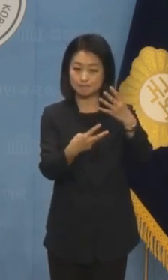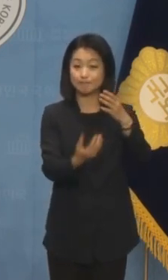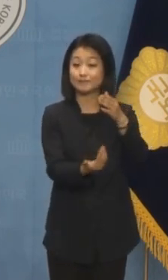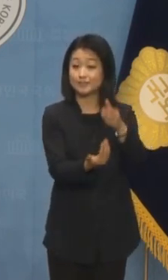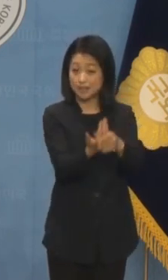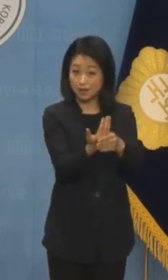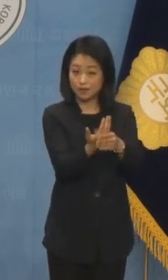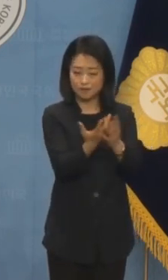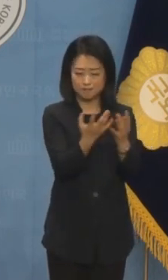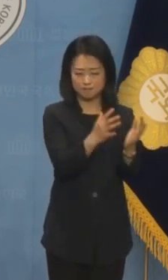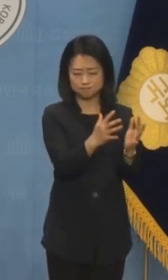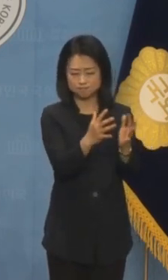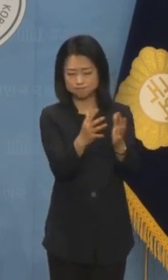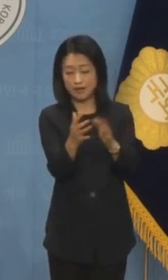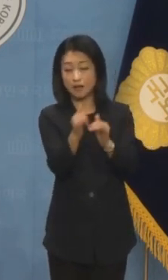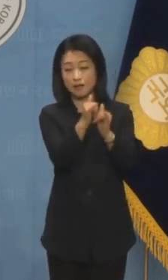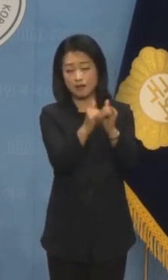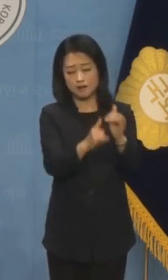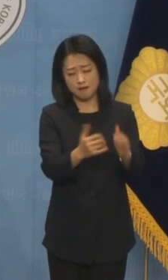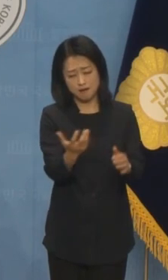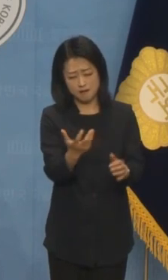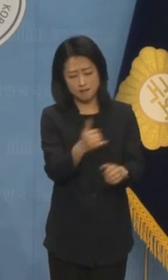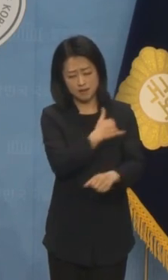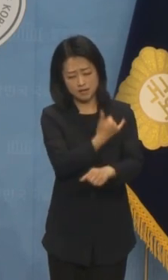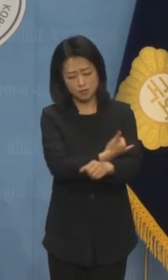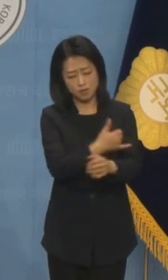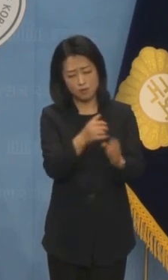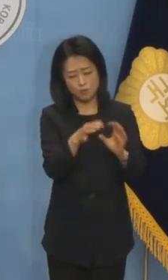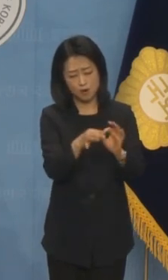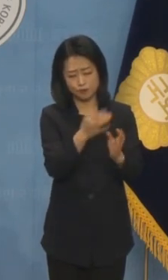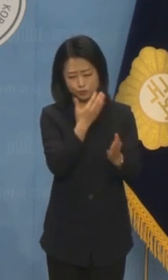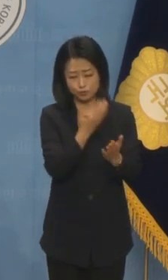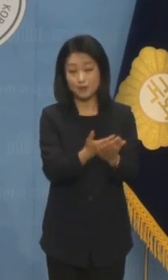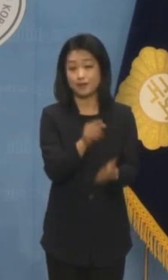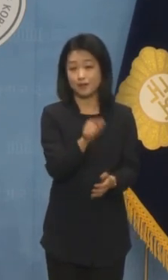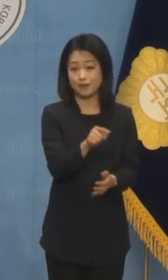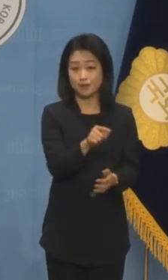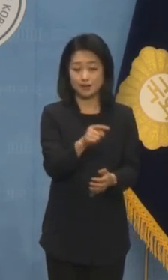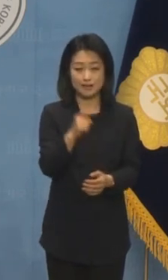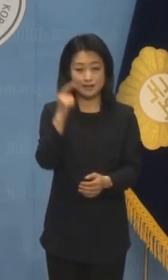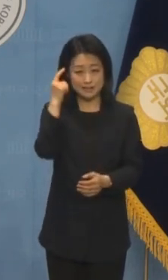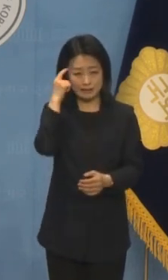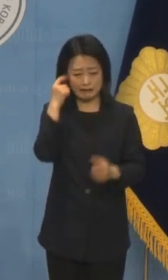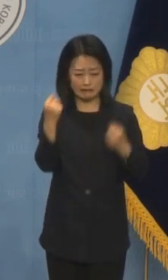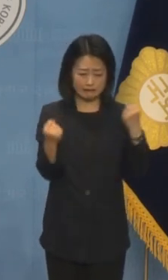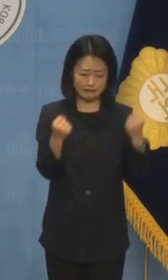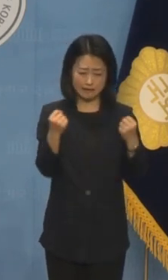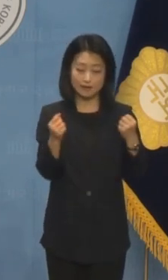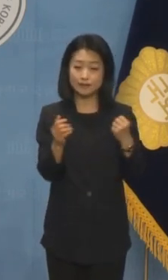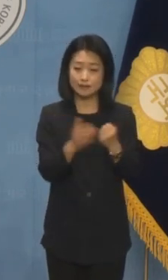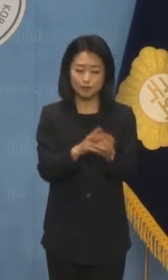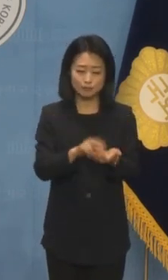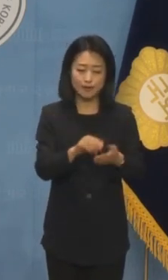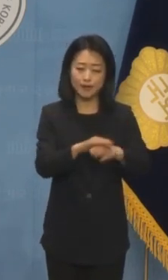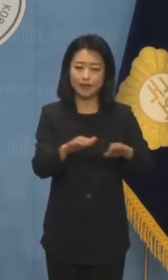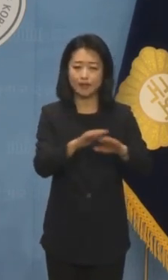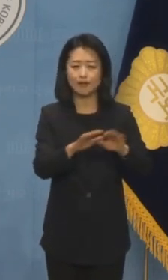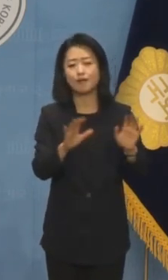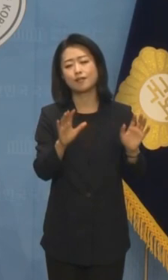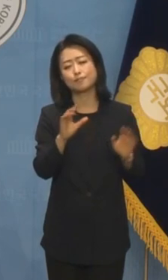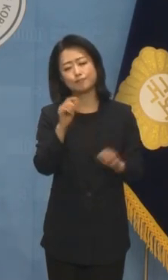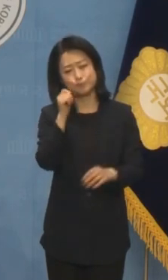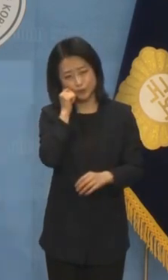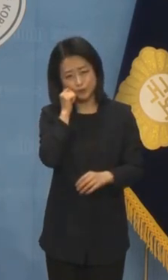명이 희생된 역사적 인권 문제였음에도 불구하고 이념 갈등에 사로잡혀 해결하지